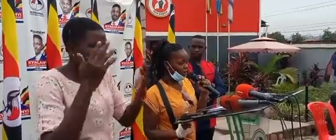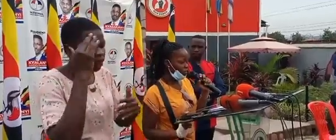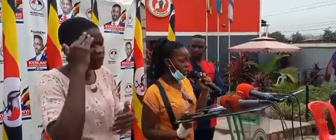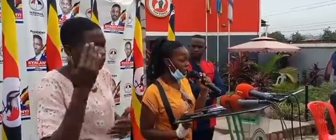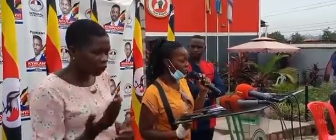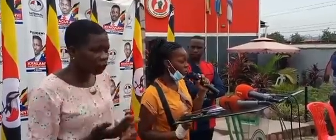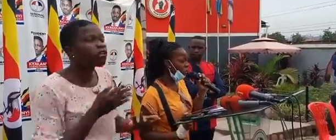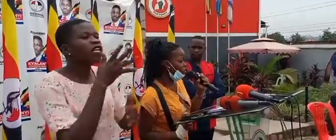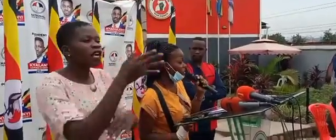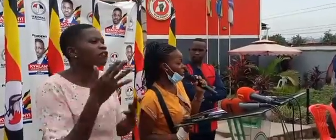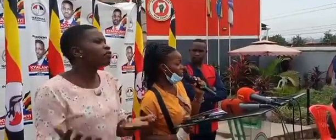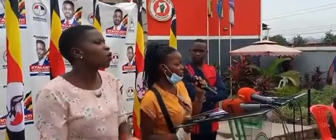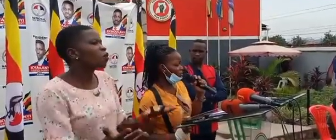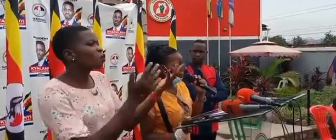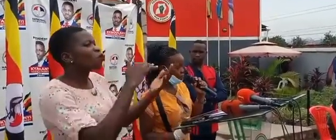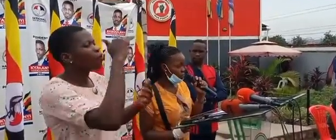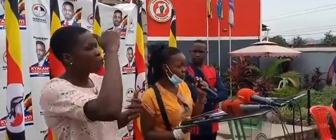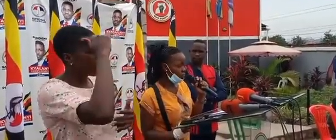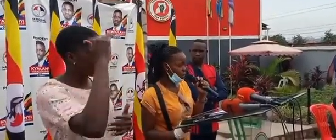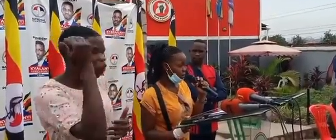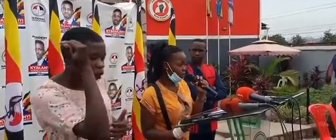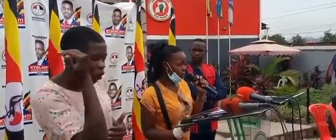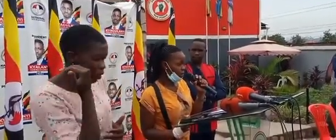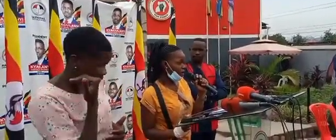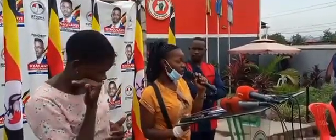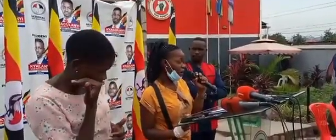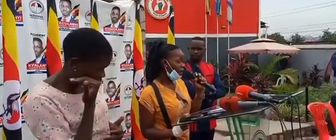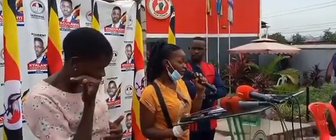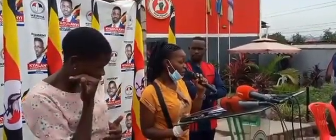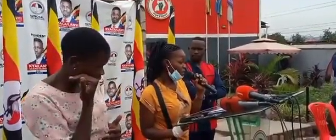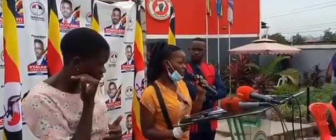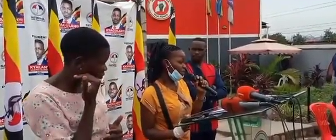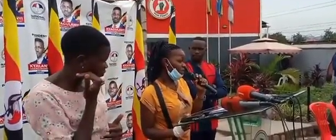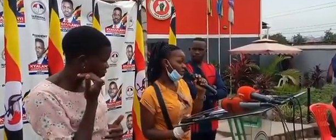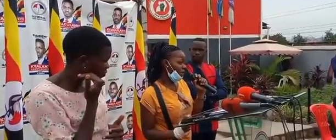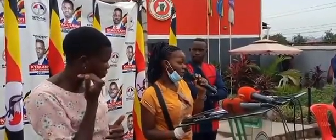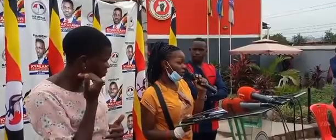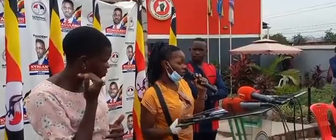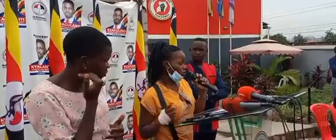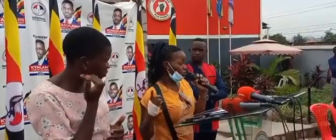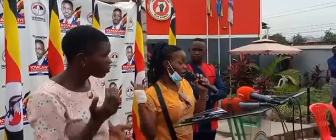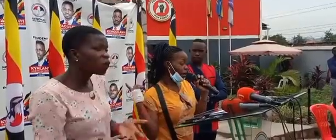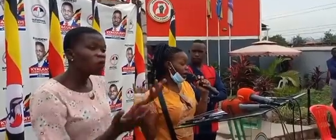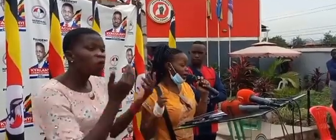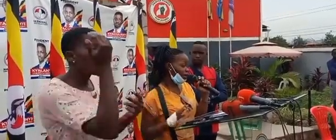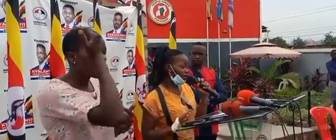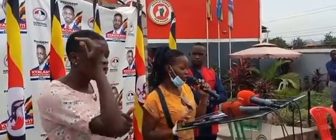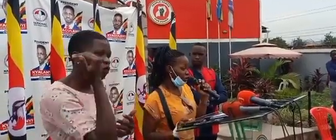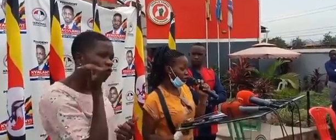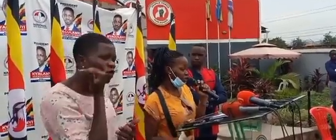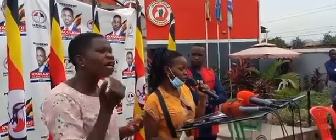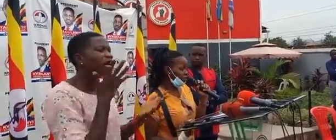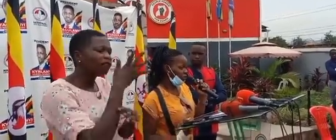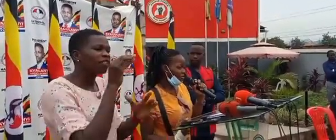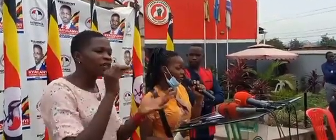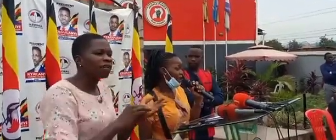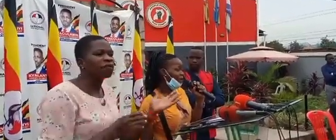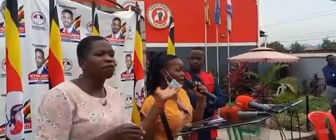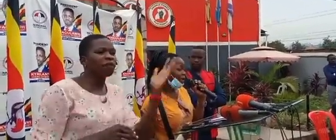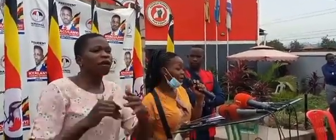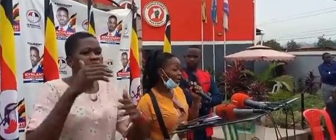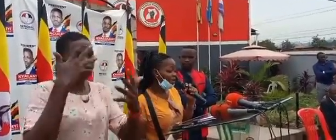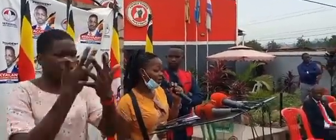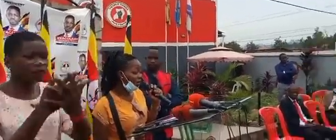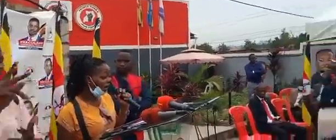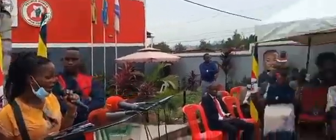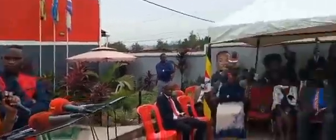olwavaawo ne batutwala mu kooti kwe kututwala ekigo naye